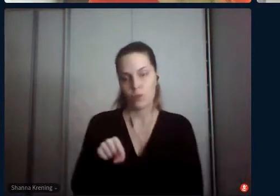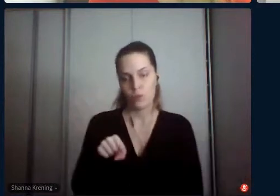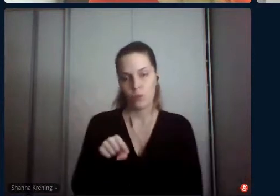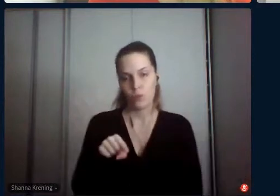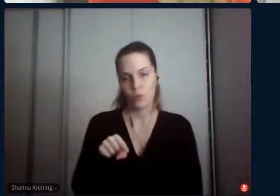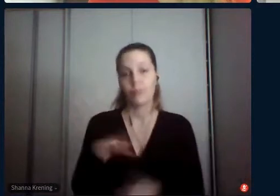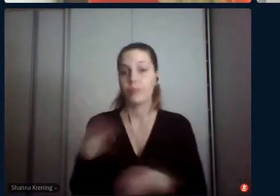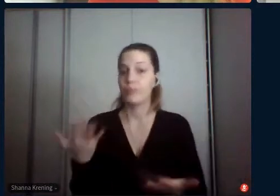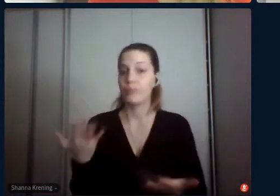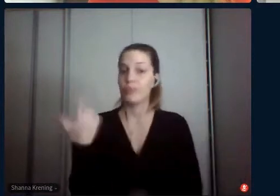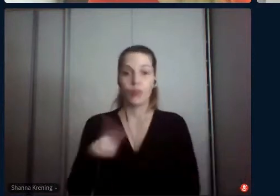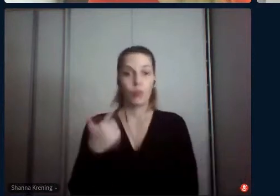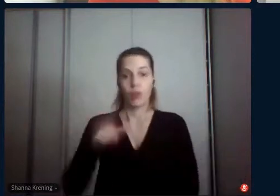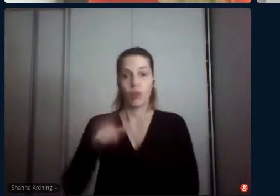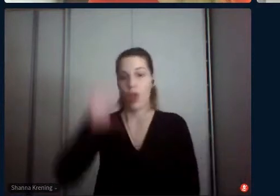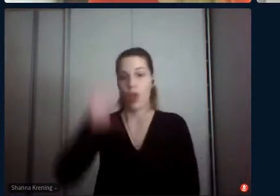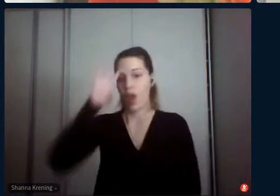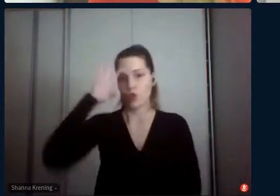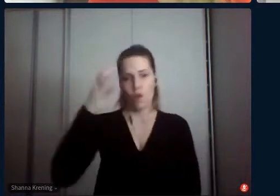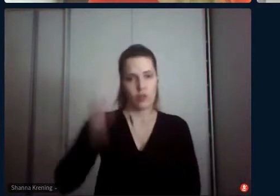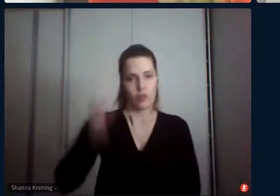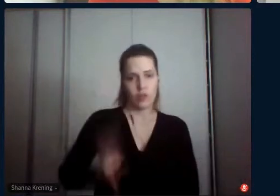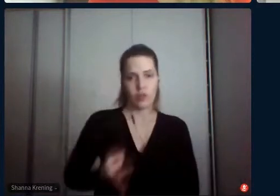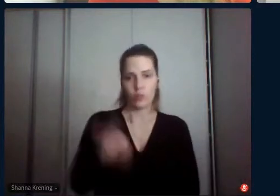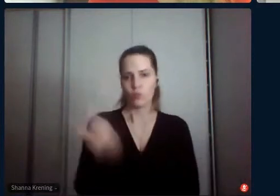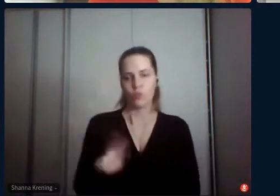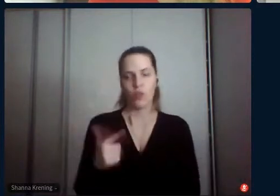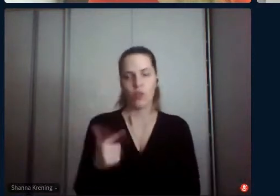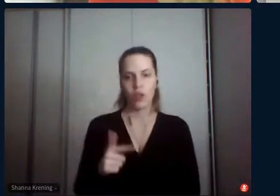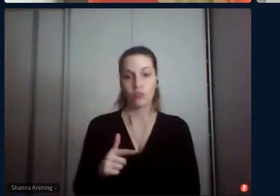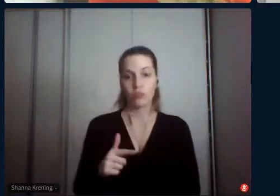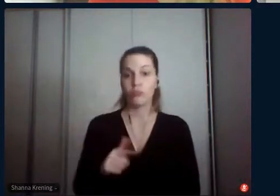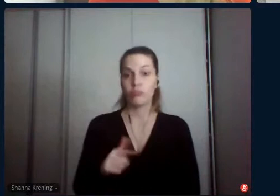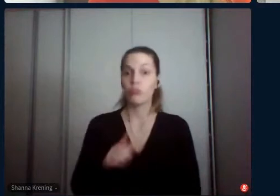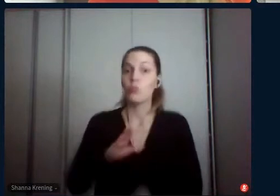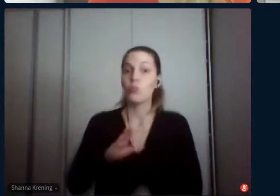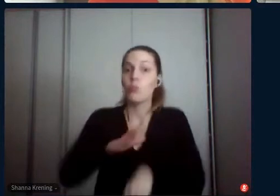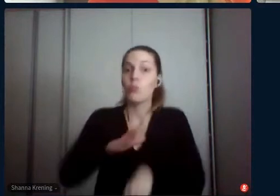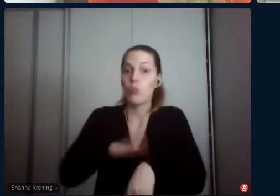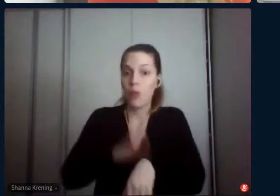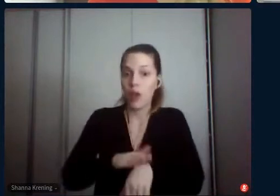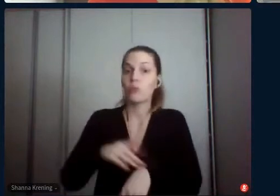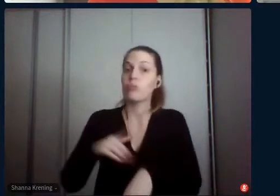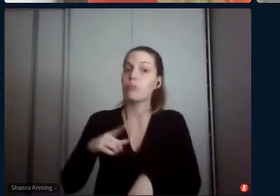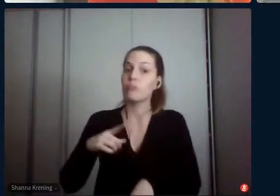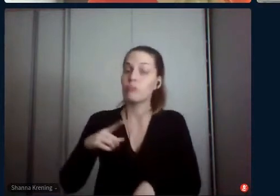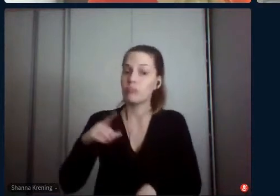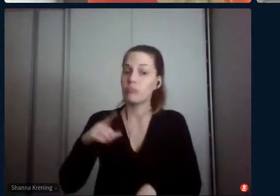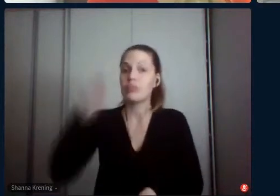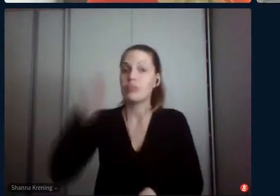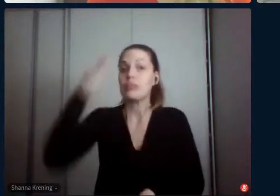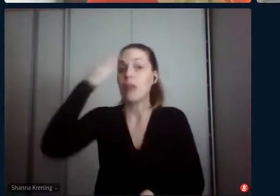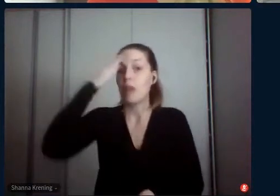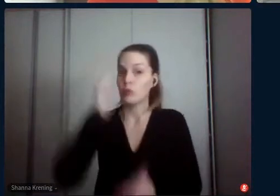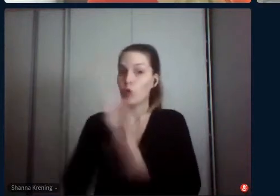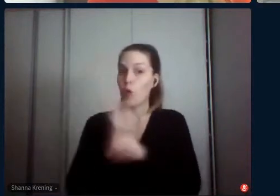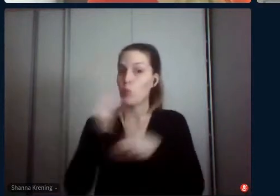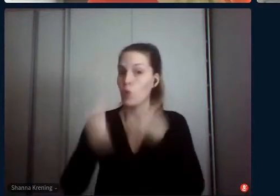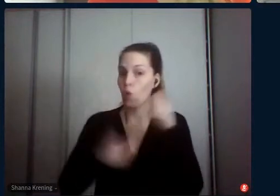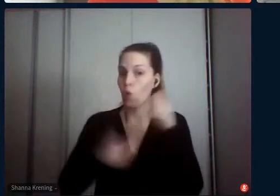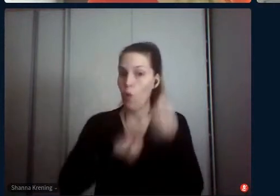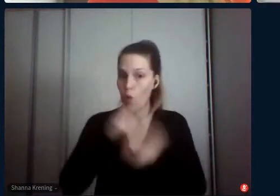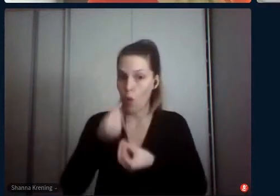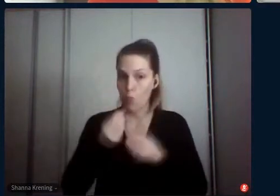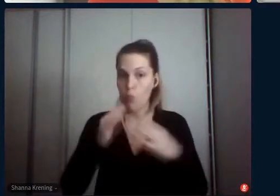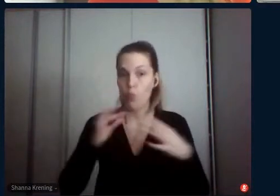decisão, e se assim que tiver uma decisão, assim que tiver, todos os alunos vão ser informados, né? Então, é mais uma